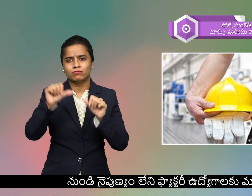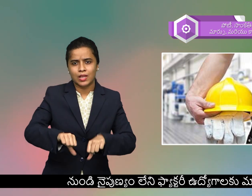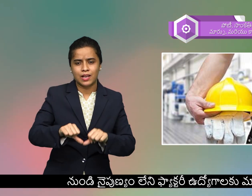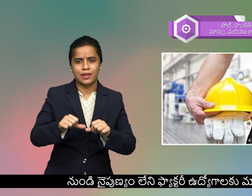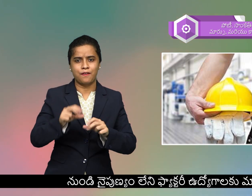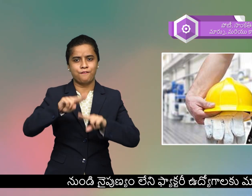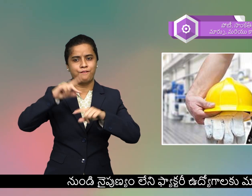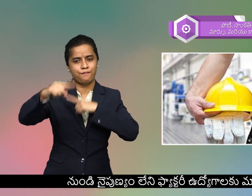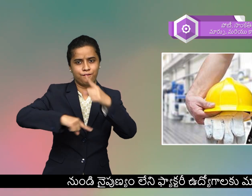మారారు.